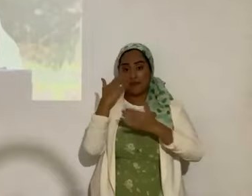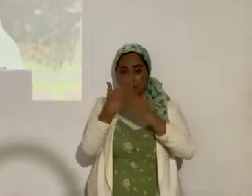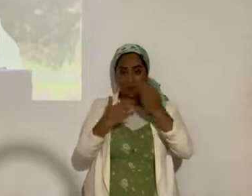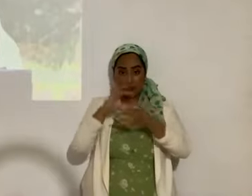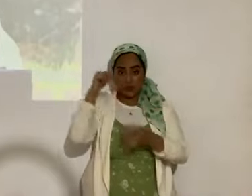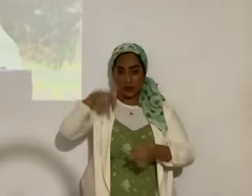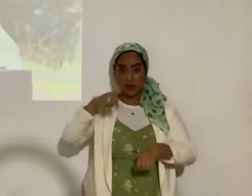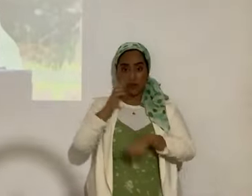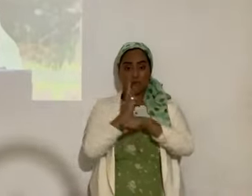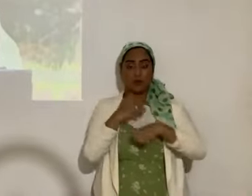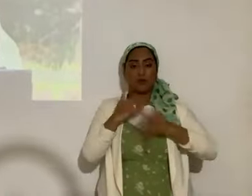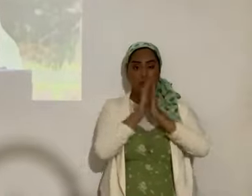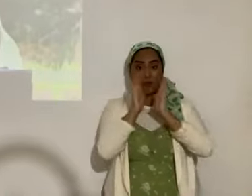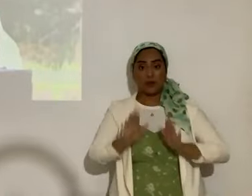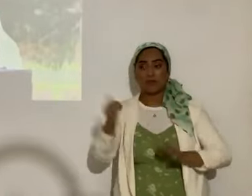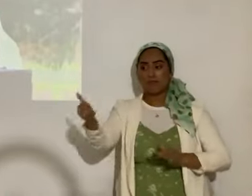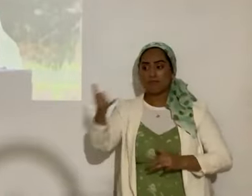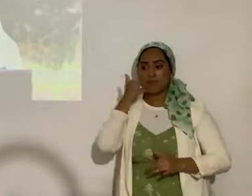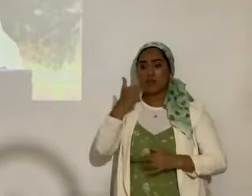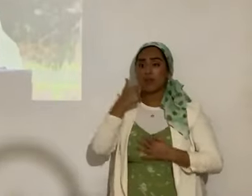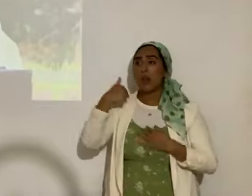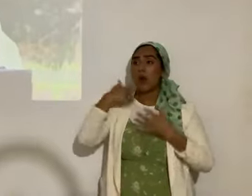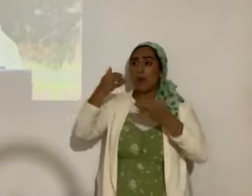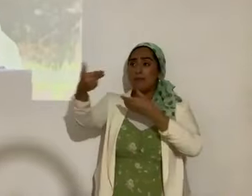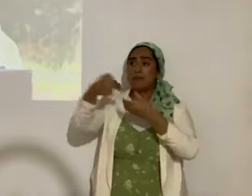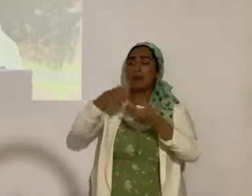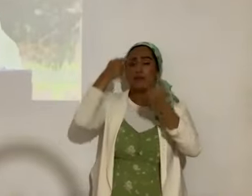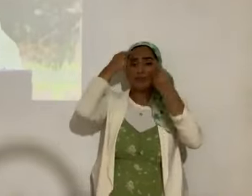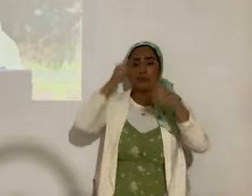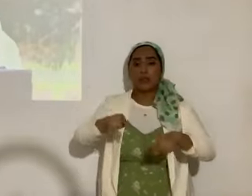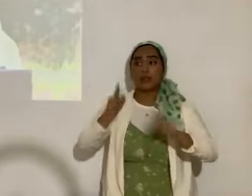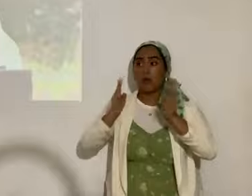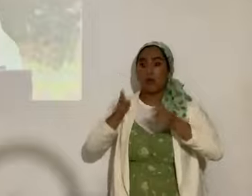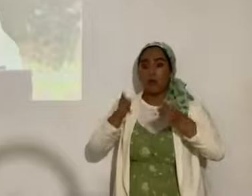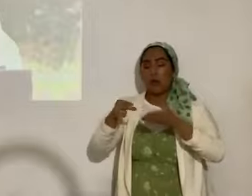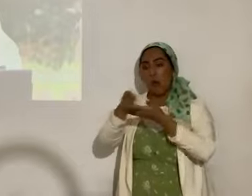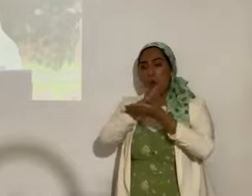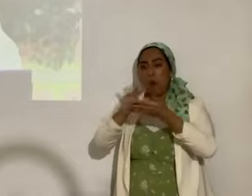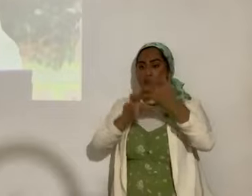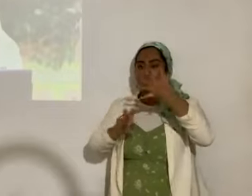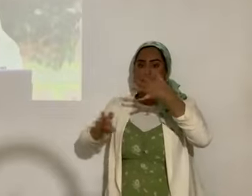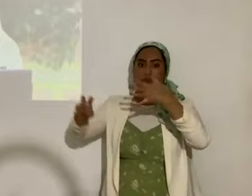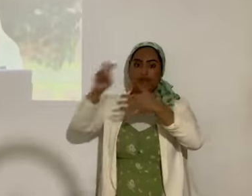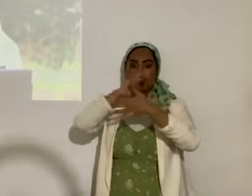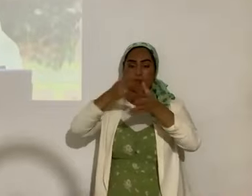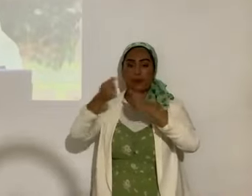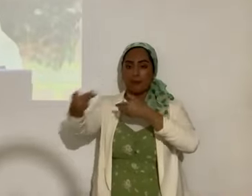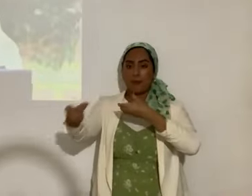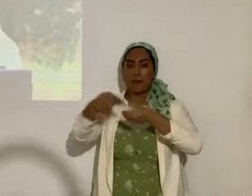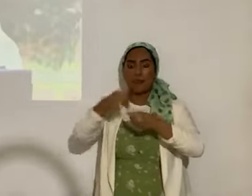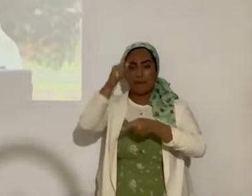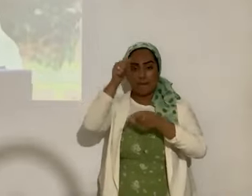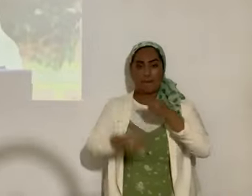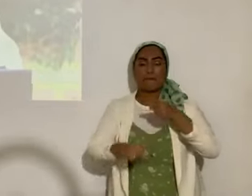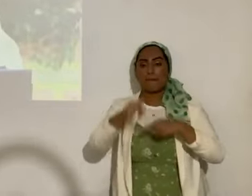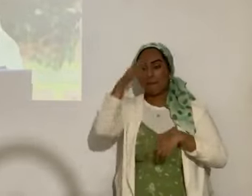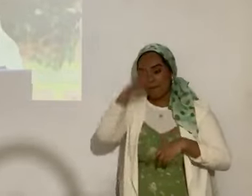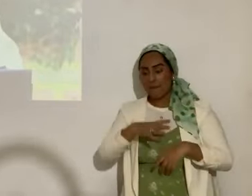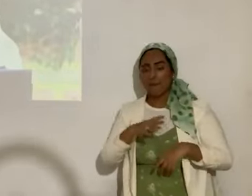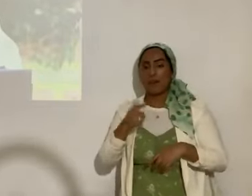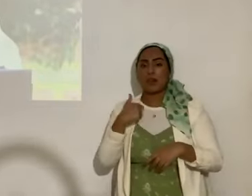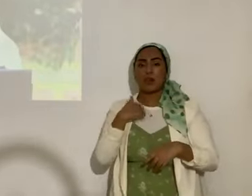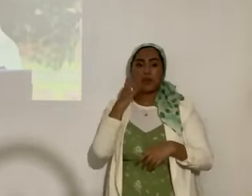que aquí en la congregación llaman y dicen Quiero entrar a los pactos y rápido se santifican rápidos entran al pacto de abril Milagros varones